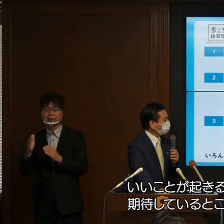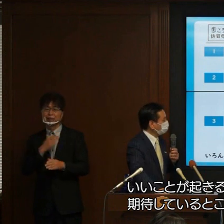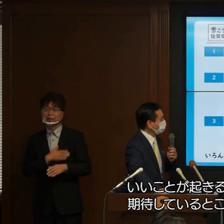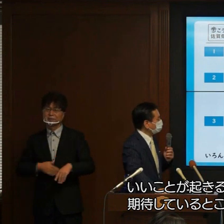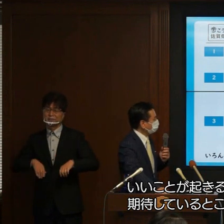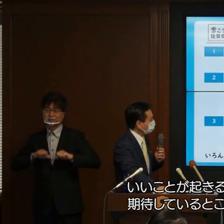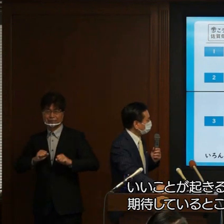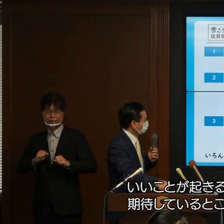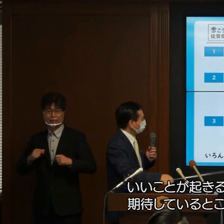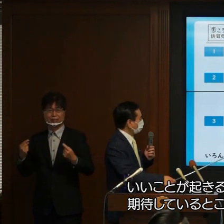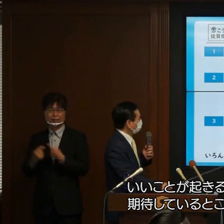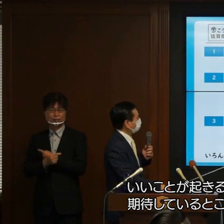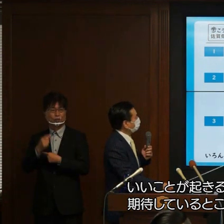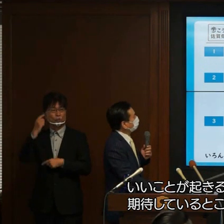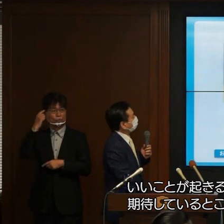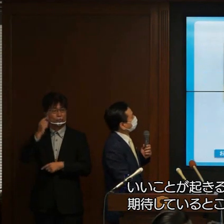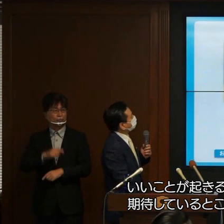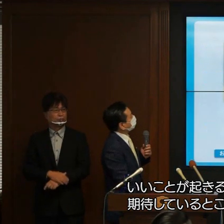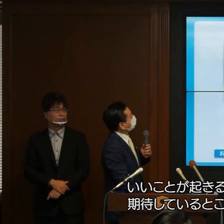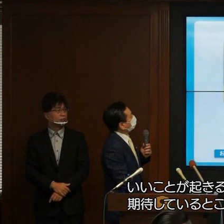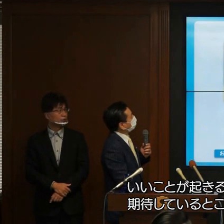ないかということを期待していると思います。はい、